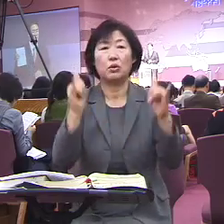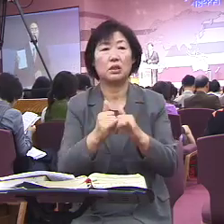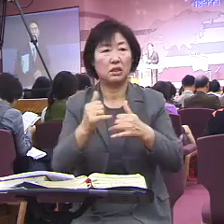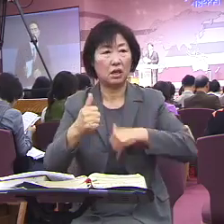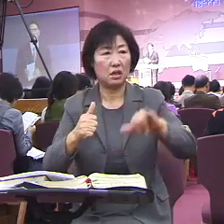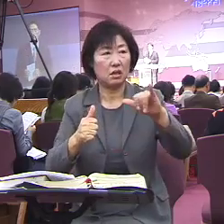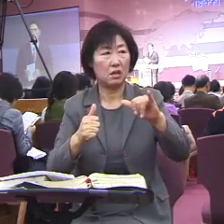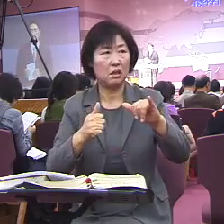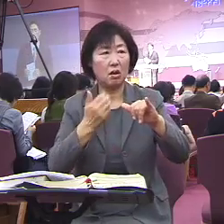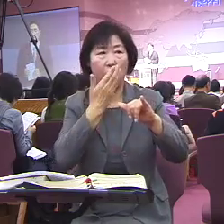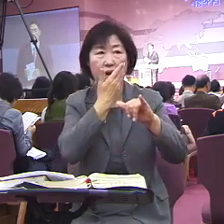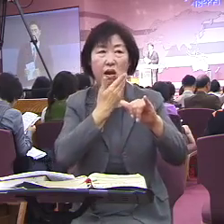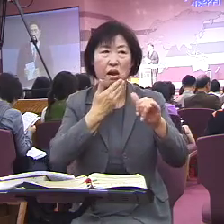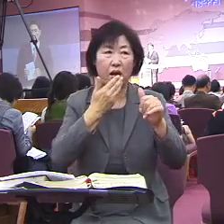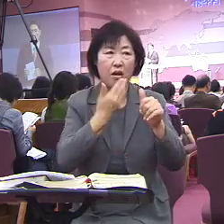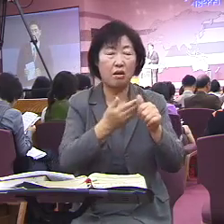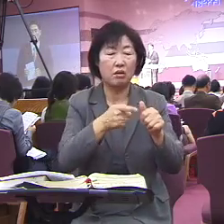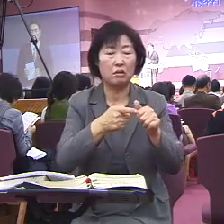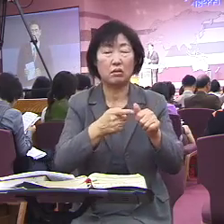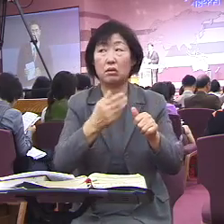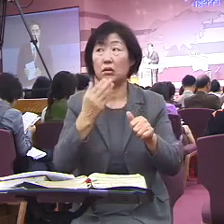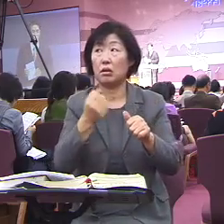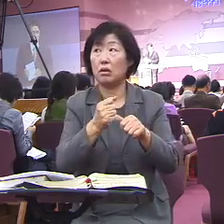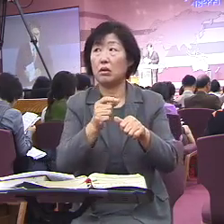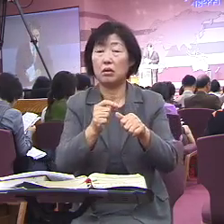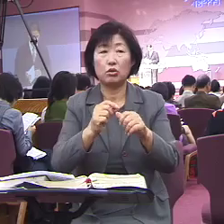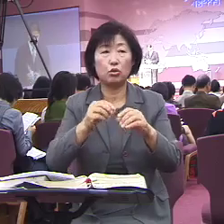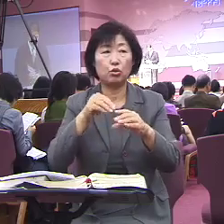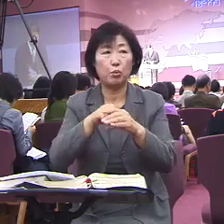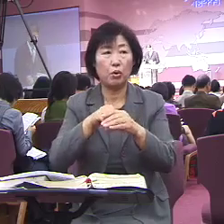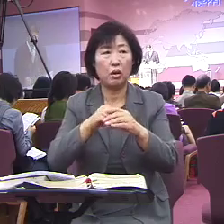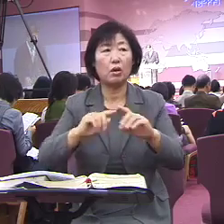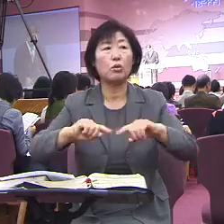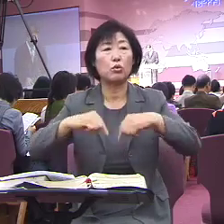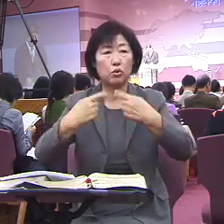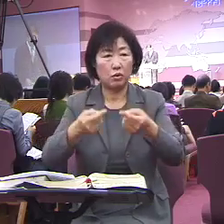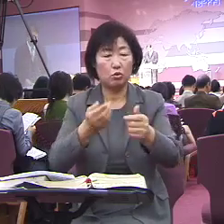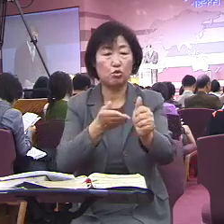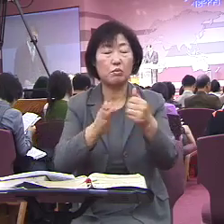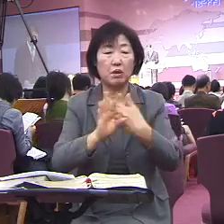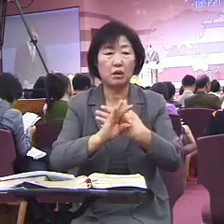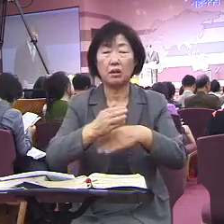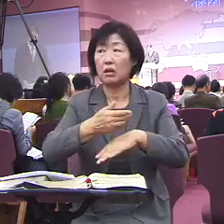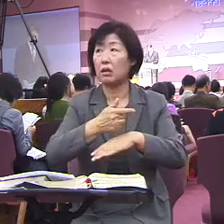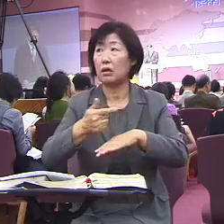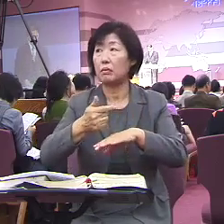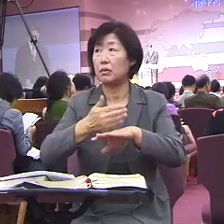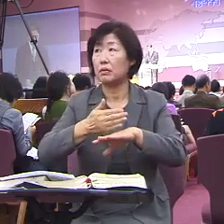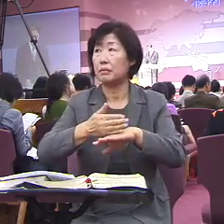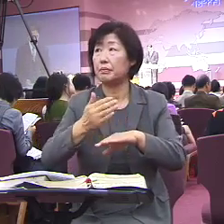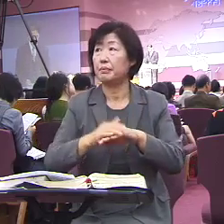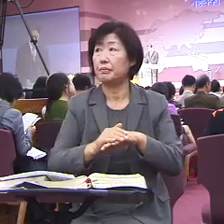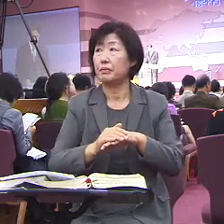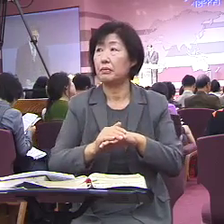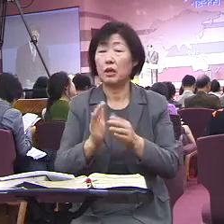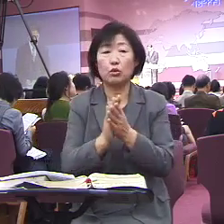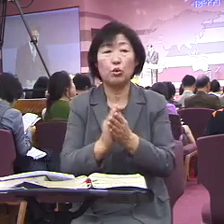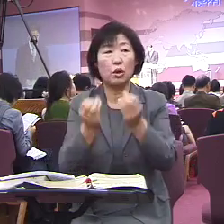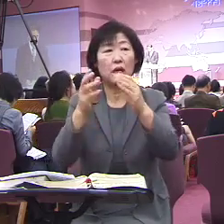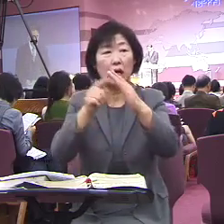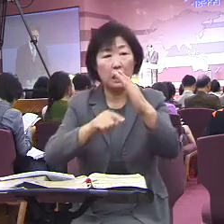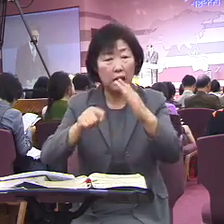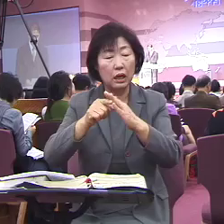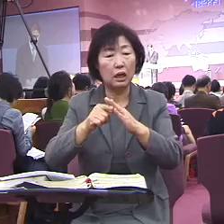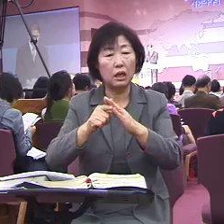미치는 이러한 영향을 인식하시고 투표에 동참해 주시면 진심으로 감사드리겠습니다. 축하드릴 가정